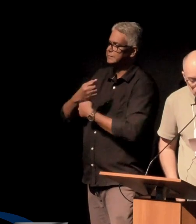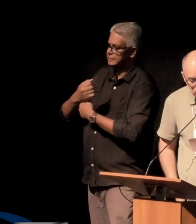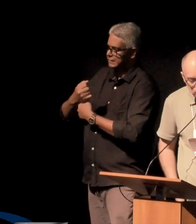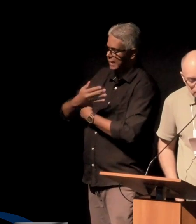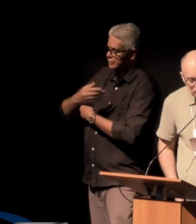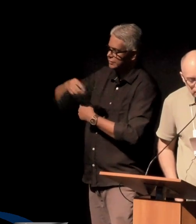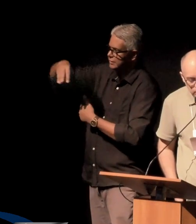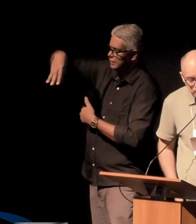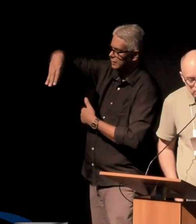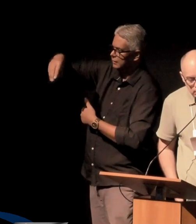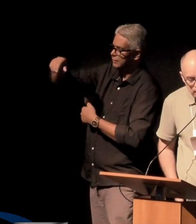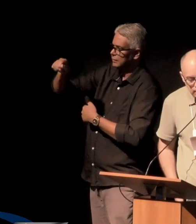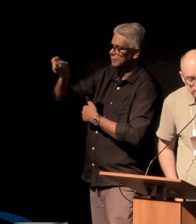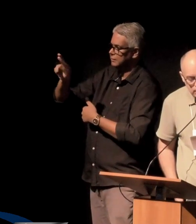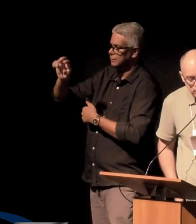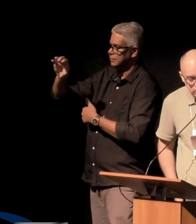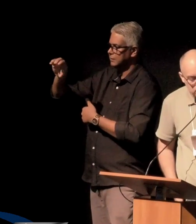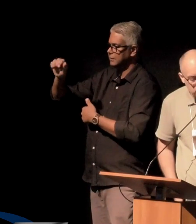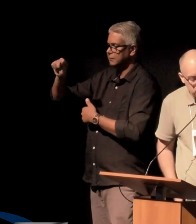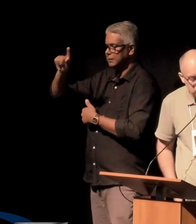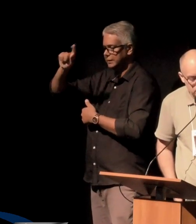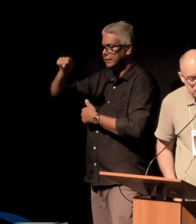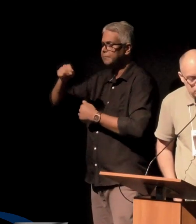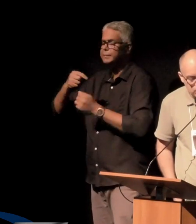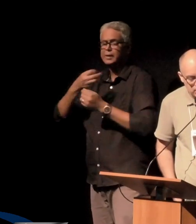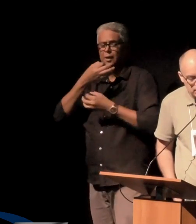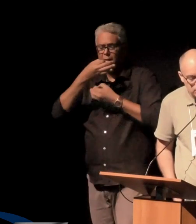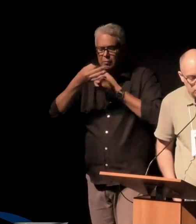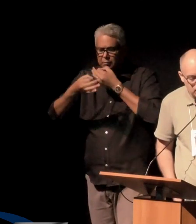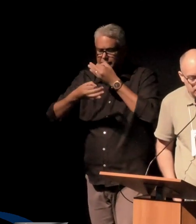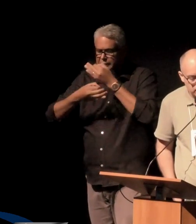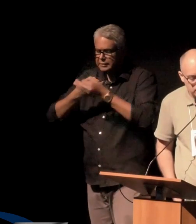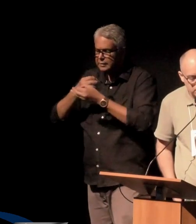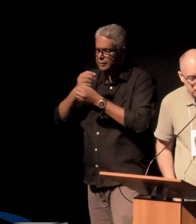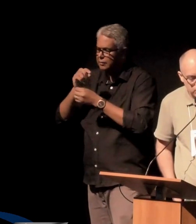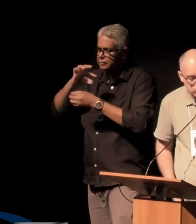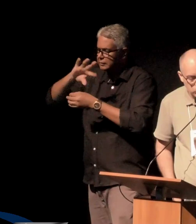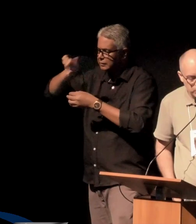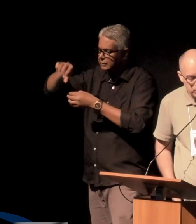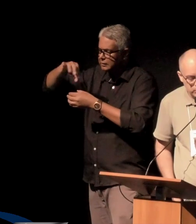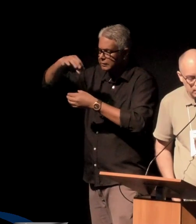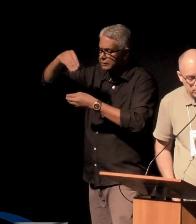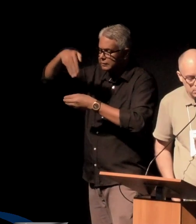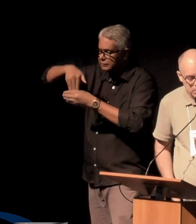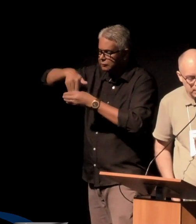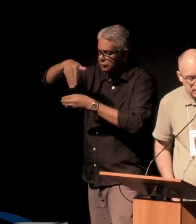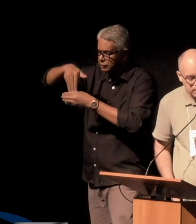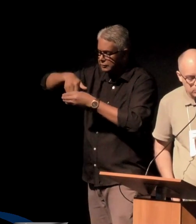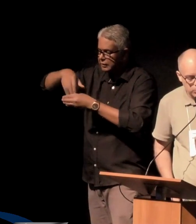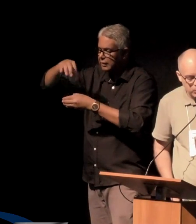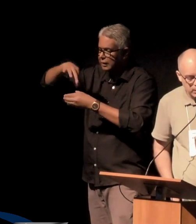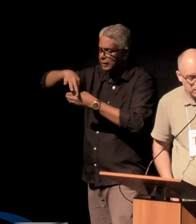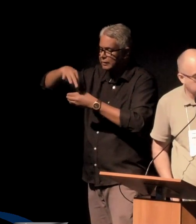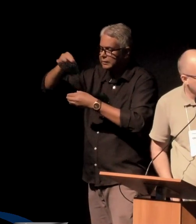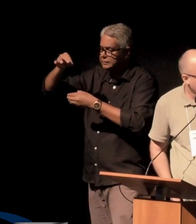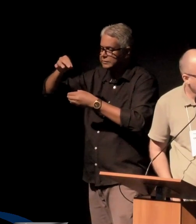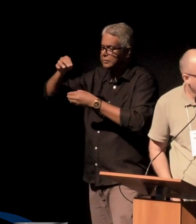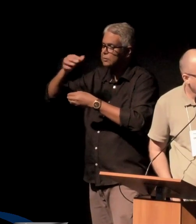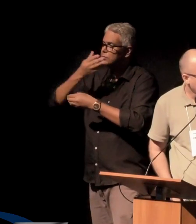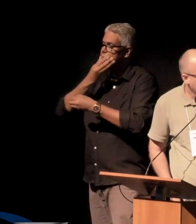qual a sua opinião a respeito da eleição dos diretores das escolas para todo o processo de aplicação do